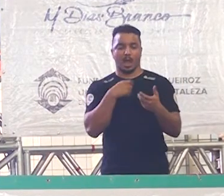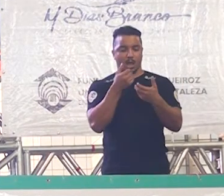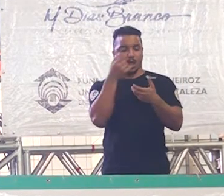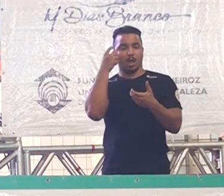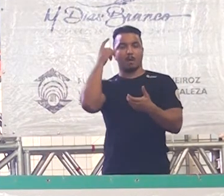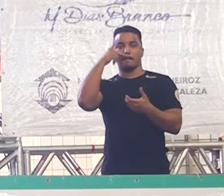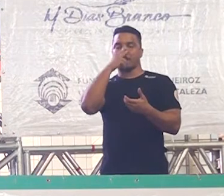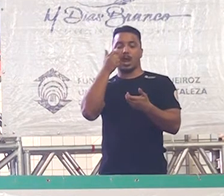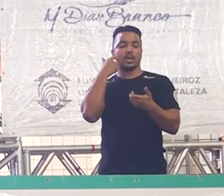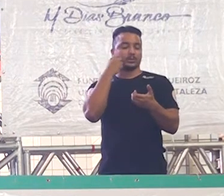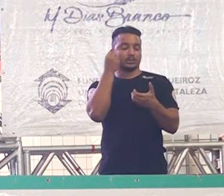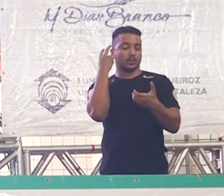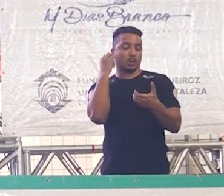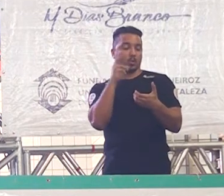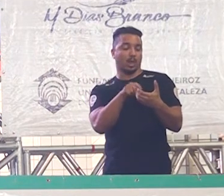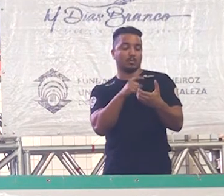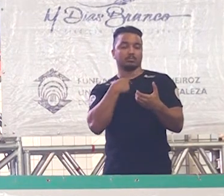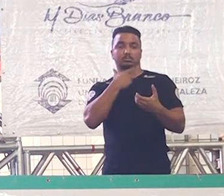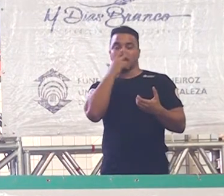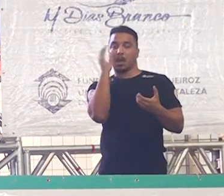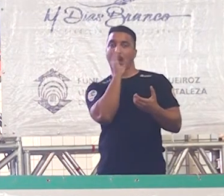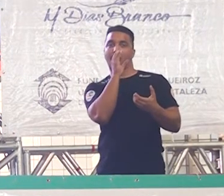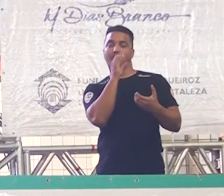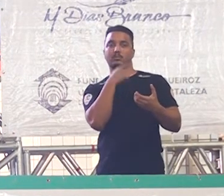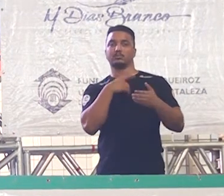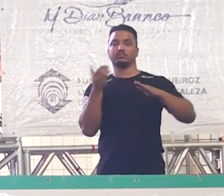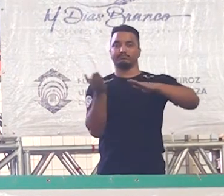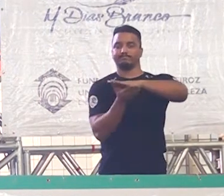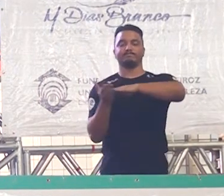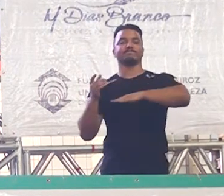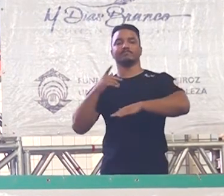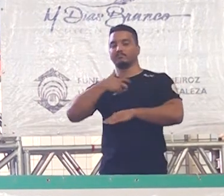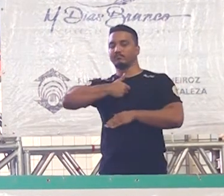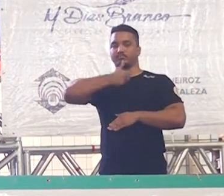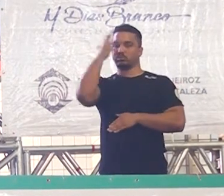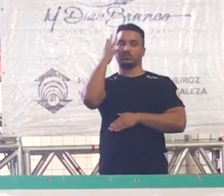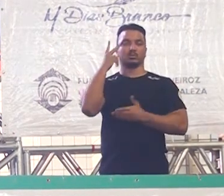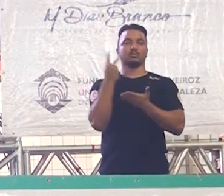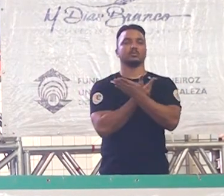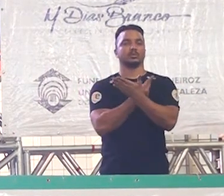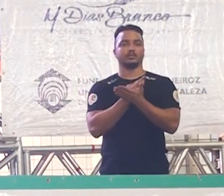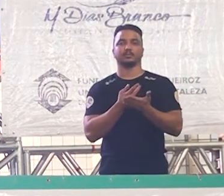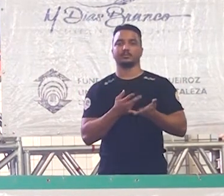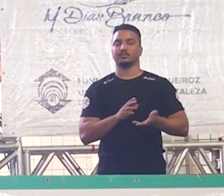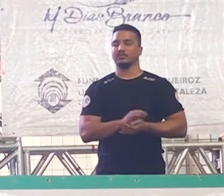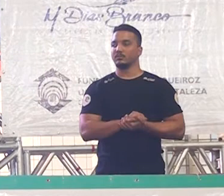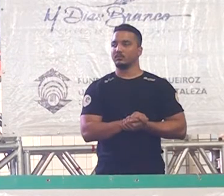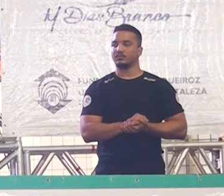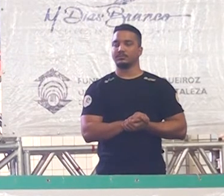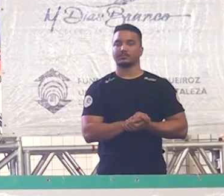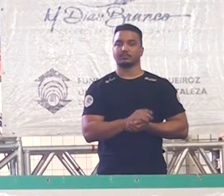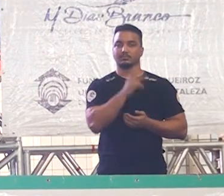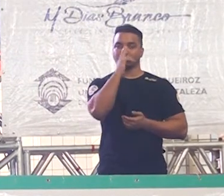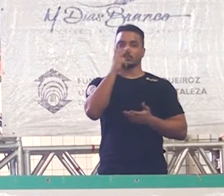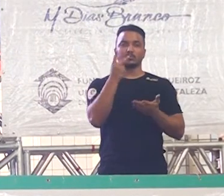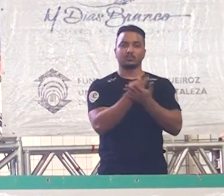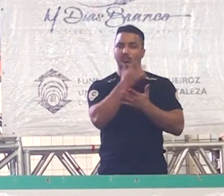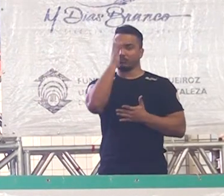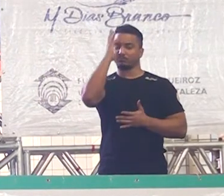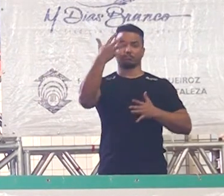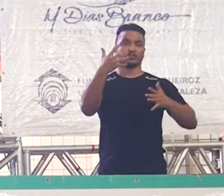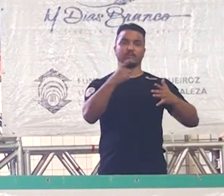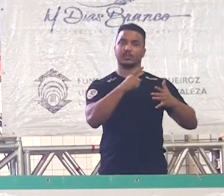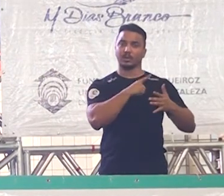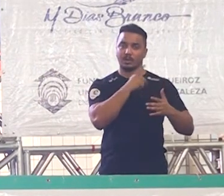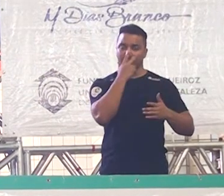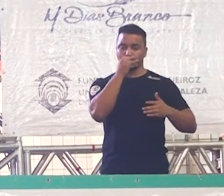só 1 segundo. O que é 1 segundo no trânsito? É muita coisa. Esse 1 segundo, ele pode evitar